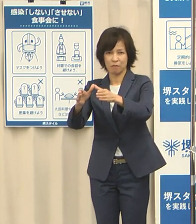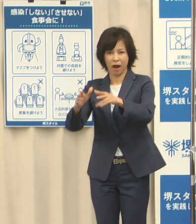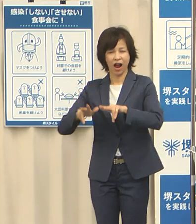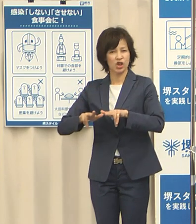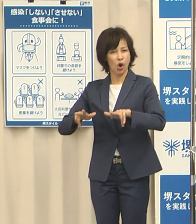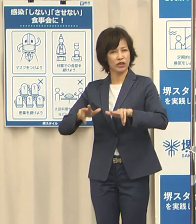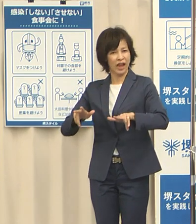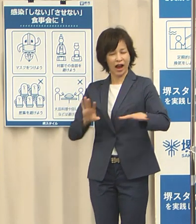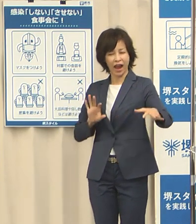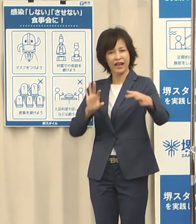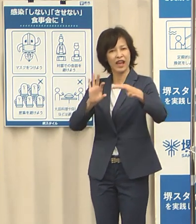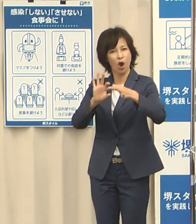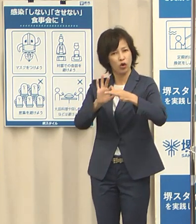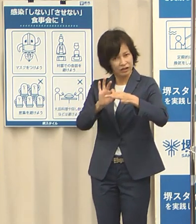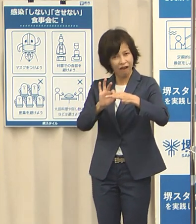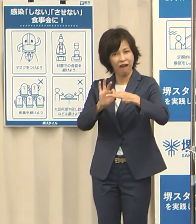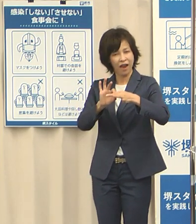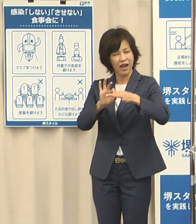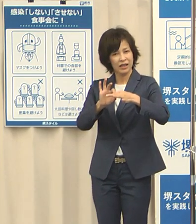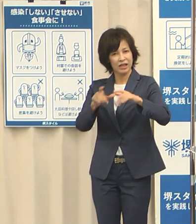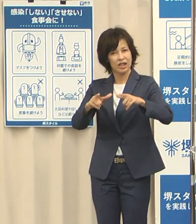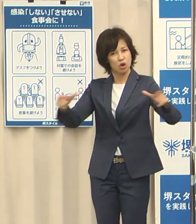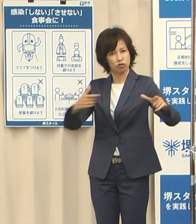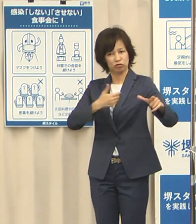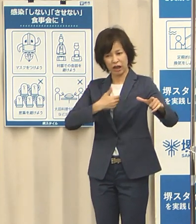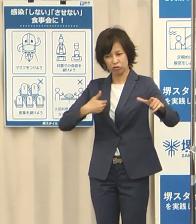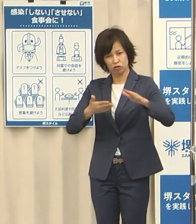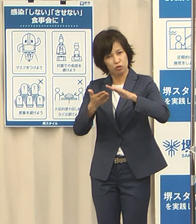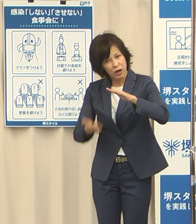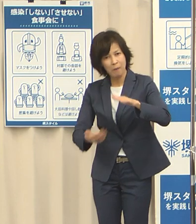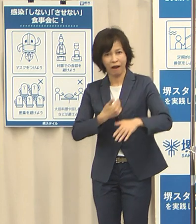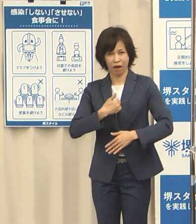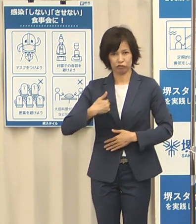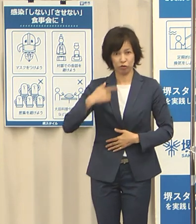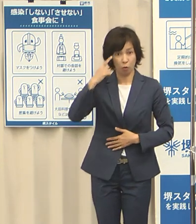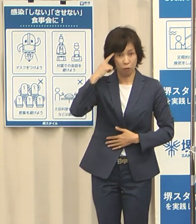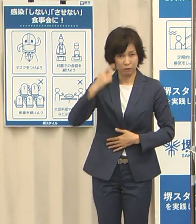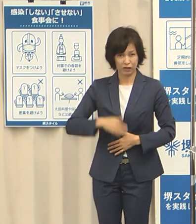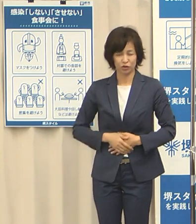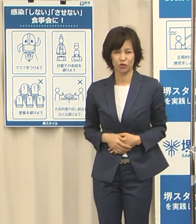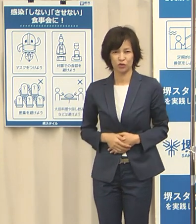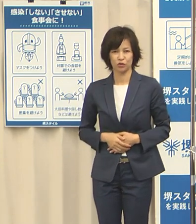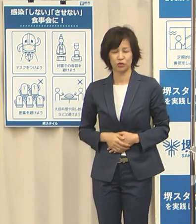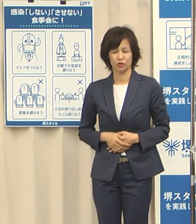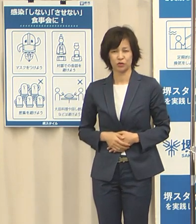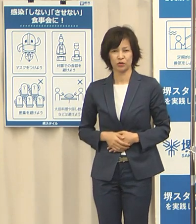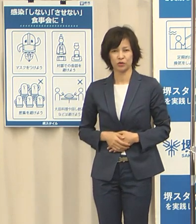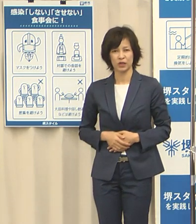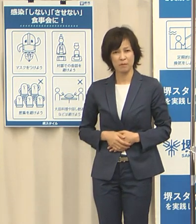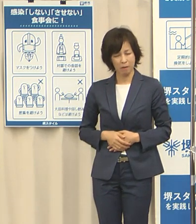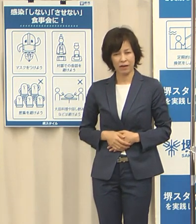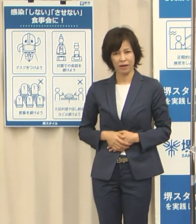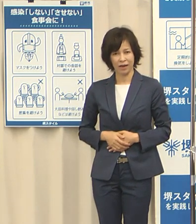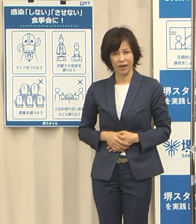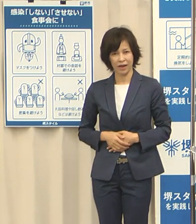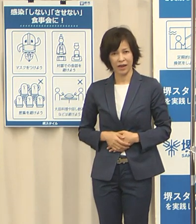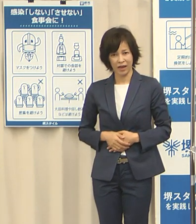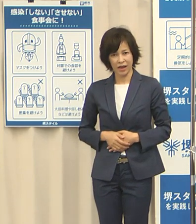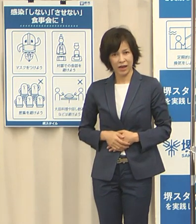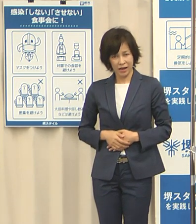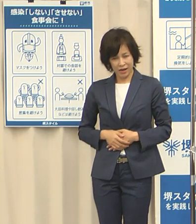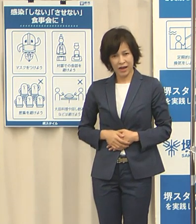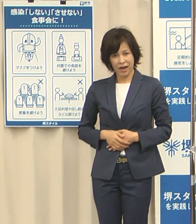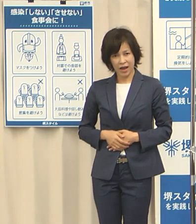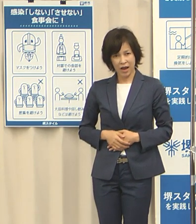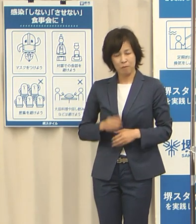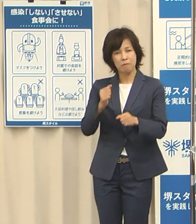携をすることで深めていけるということを考えていますので、今までその協力、その産官学の